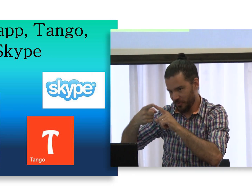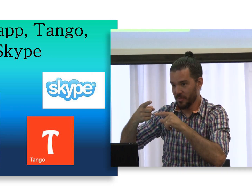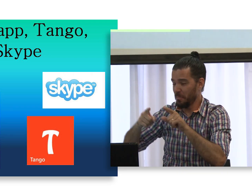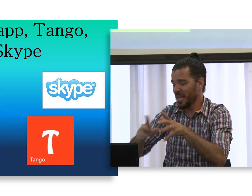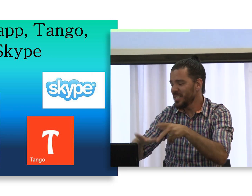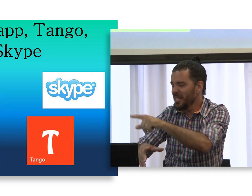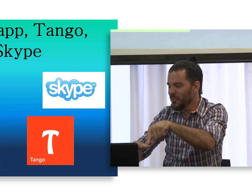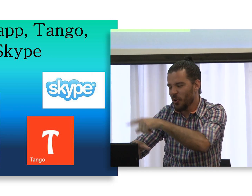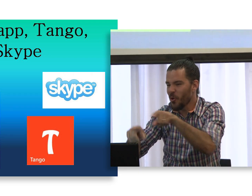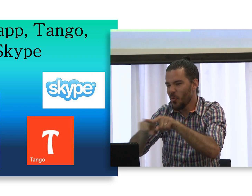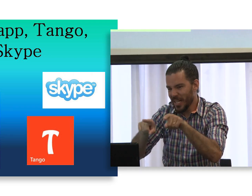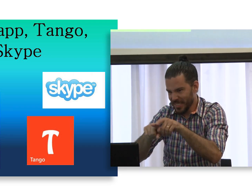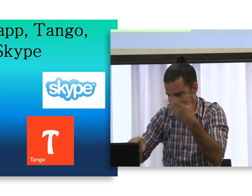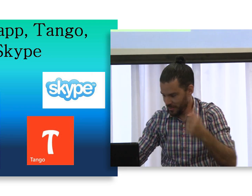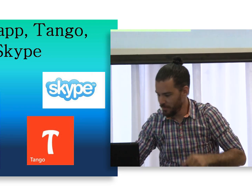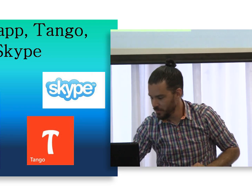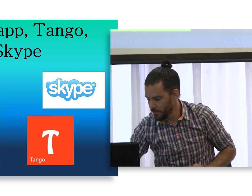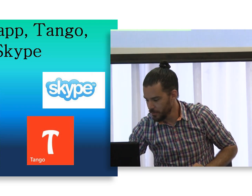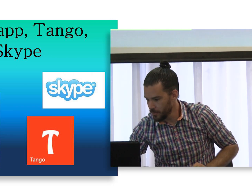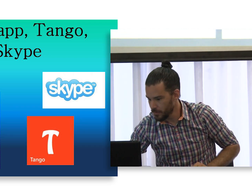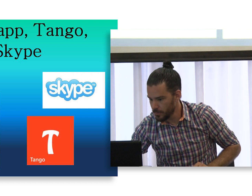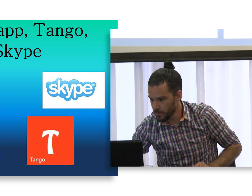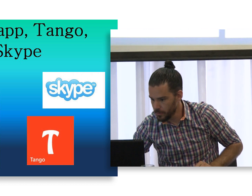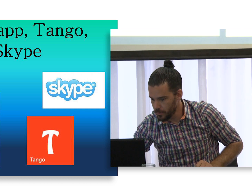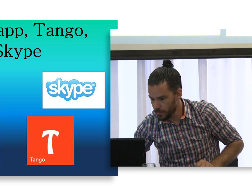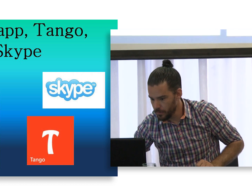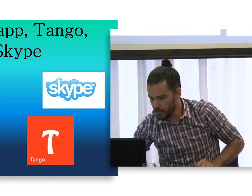rojo, es el tango, y son más o menos parecidos los dos.